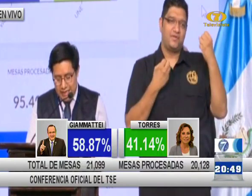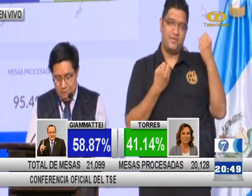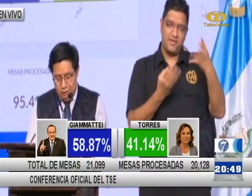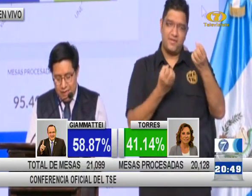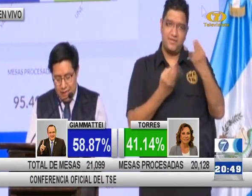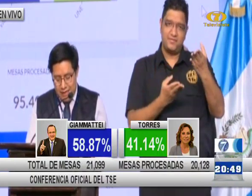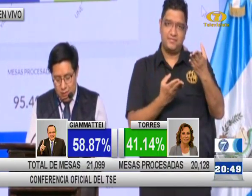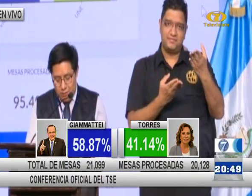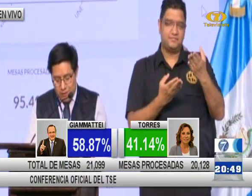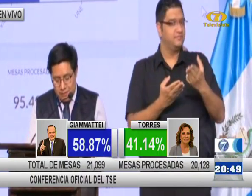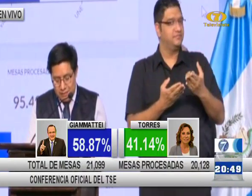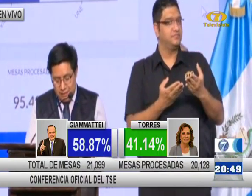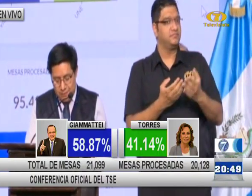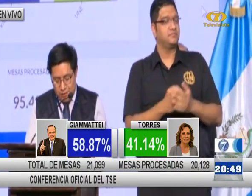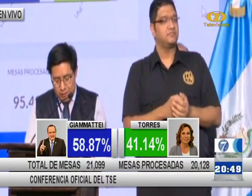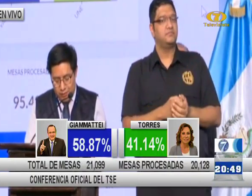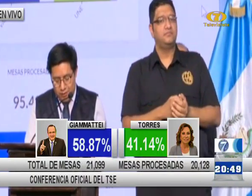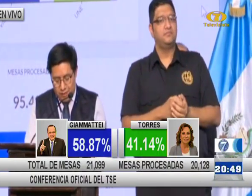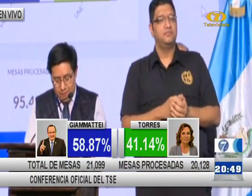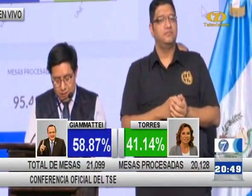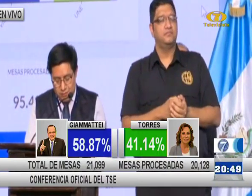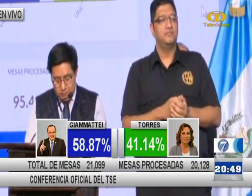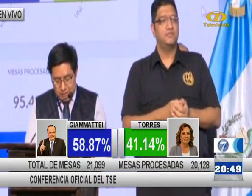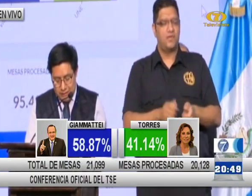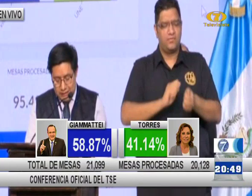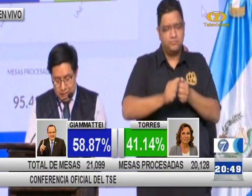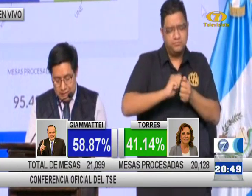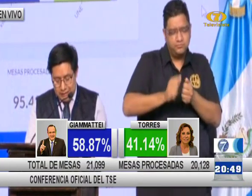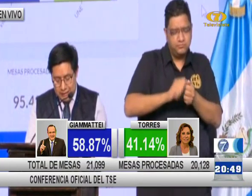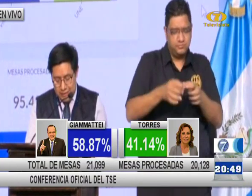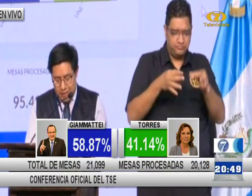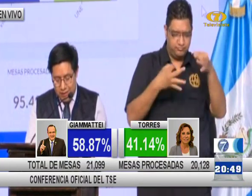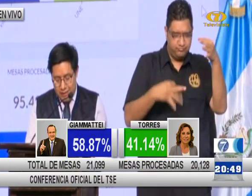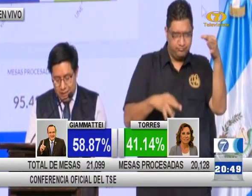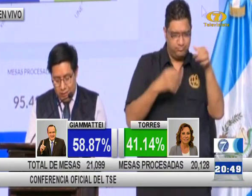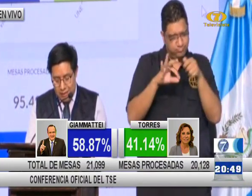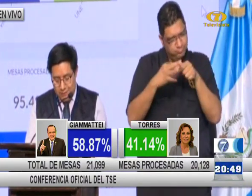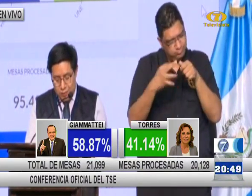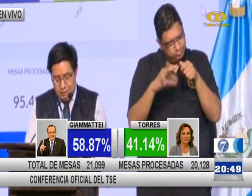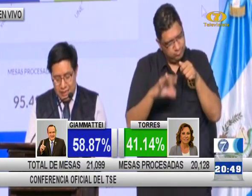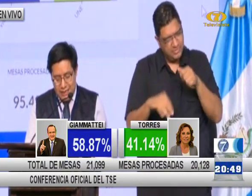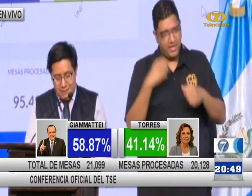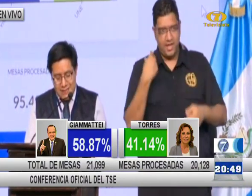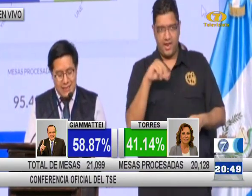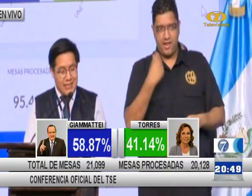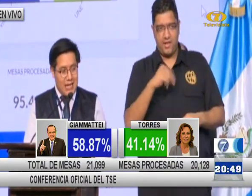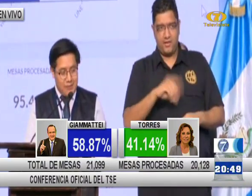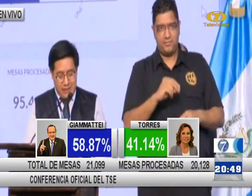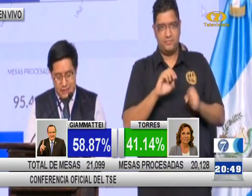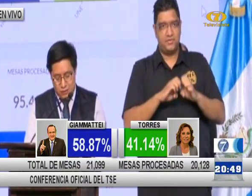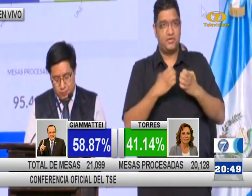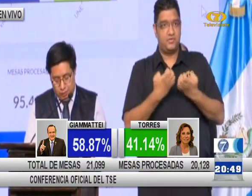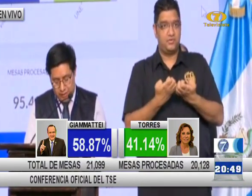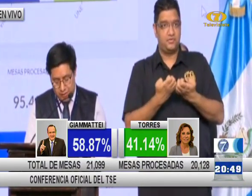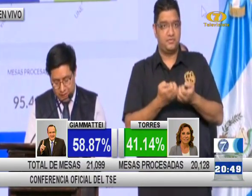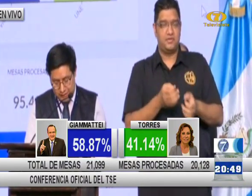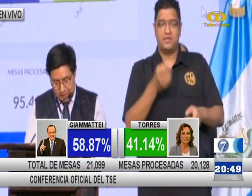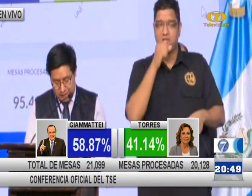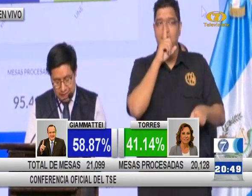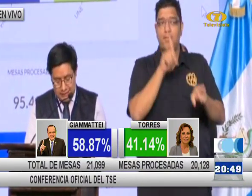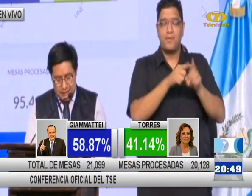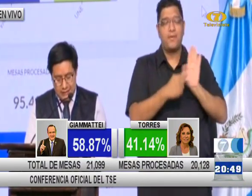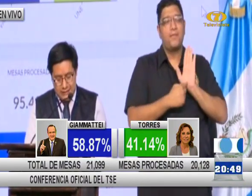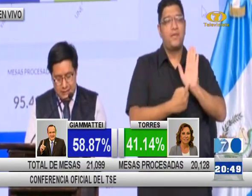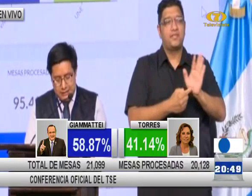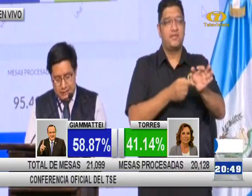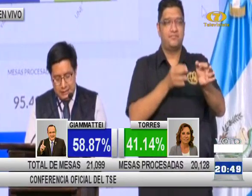si cayeran fuera del rango permisible por el conteo rápido, el Mirador Electoral procederá a revisar detalladamente sus proyecciones.